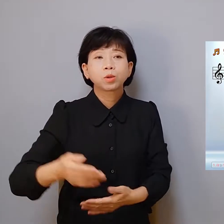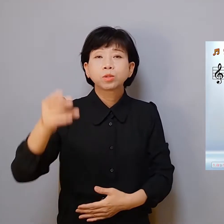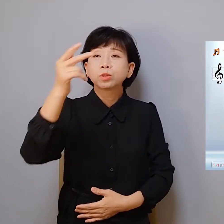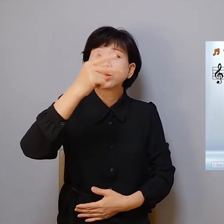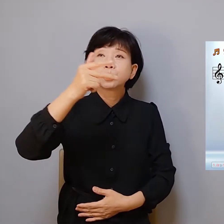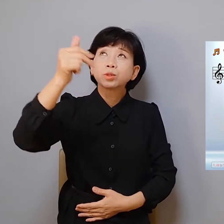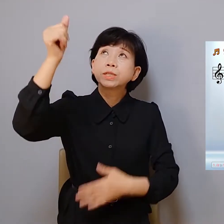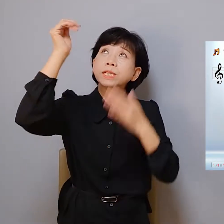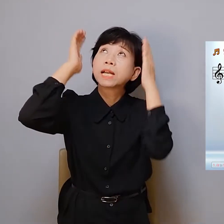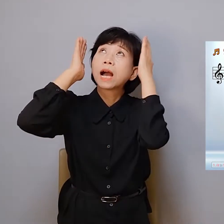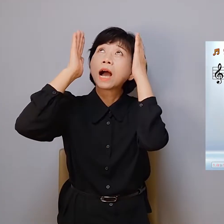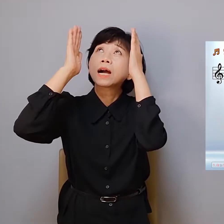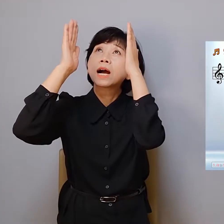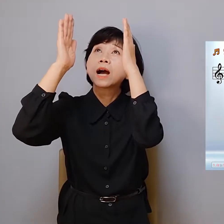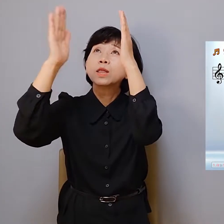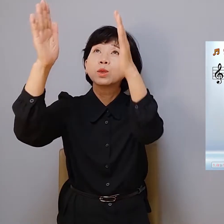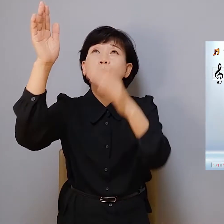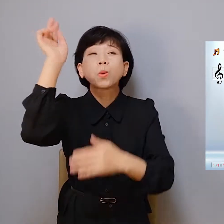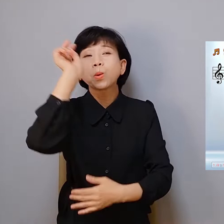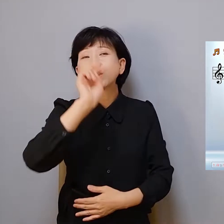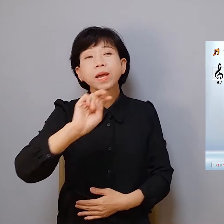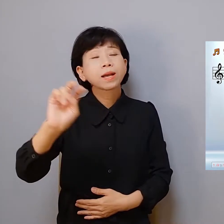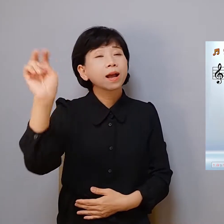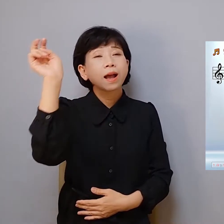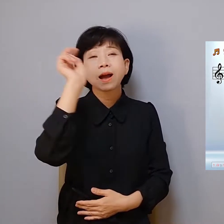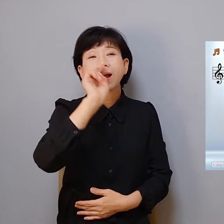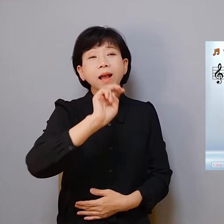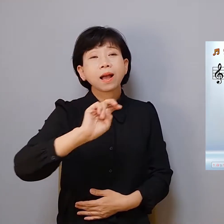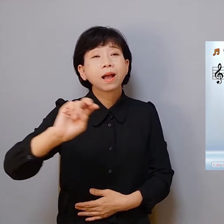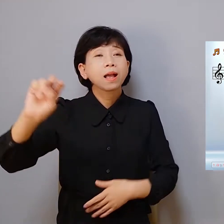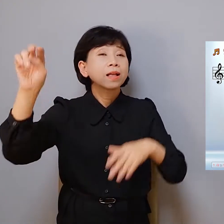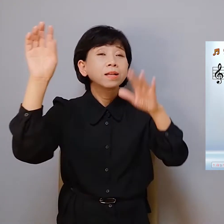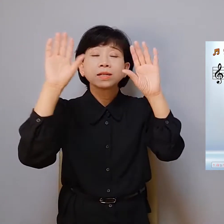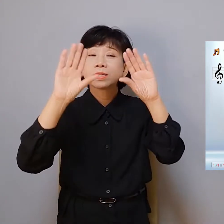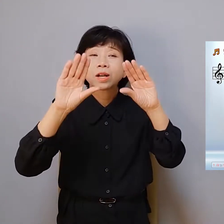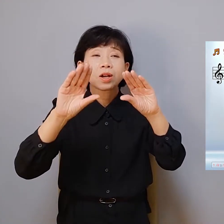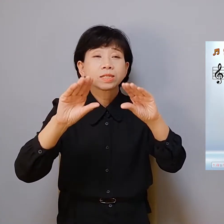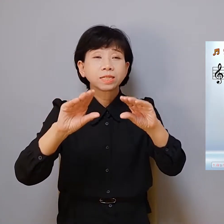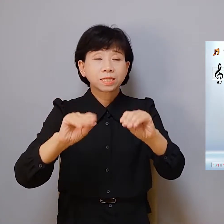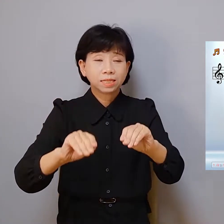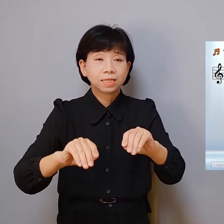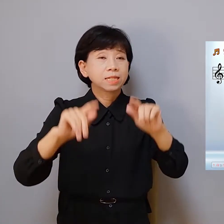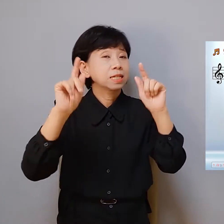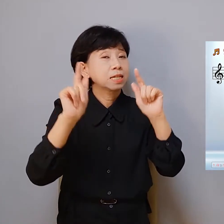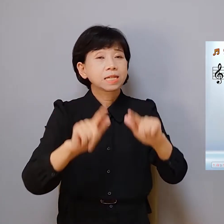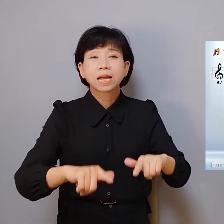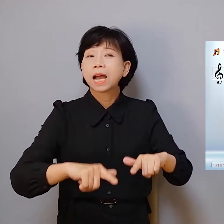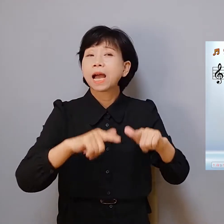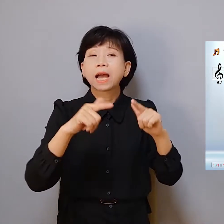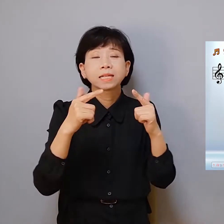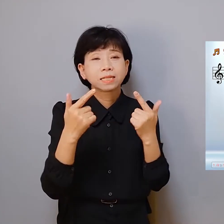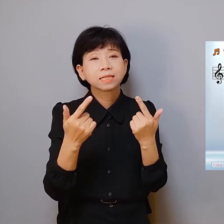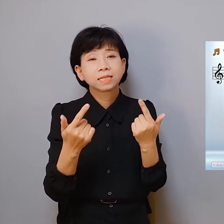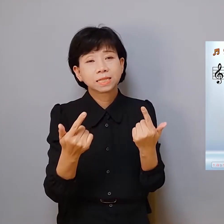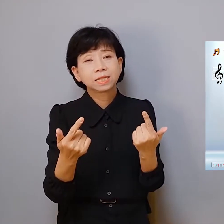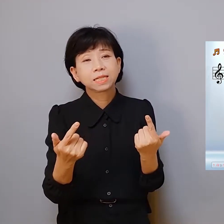주목하소서 주를 향한 노래가